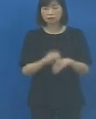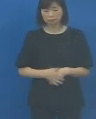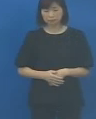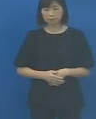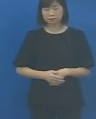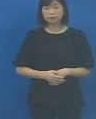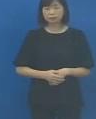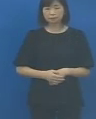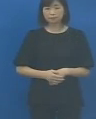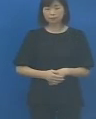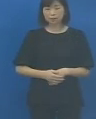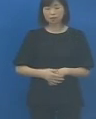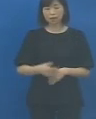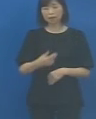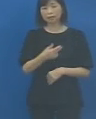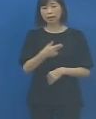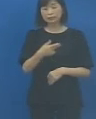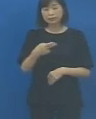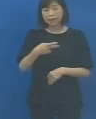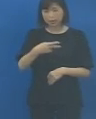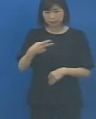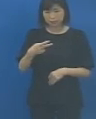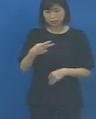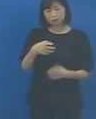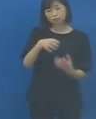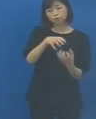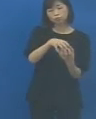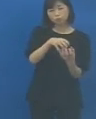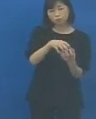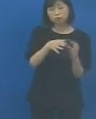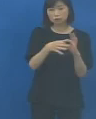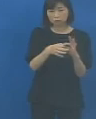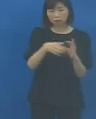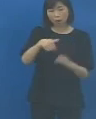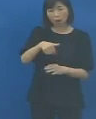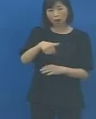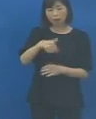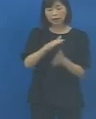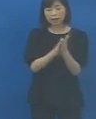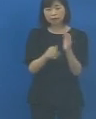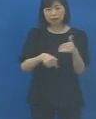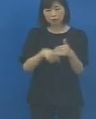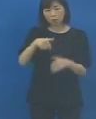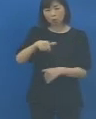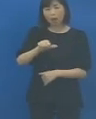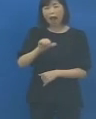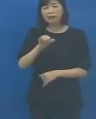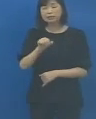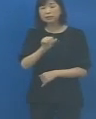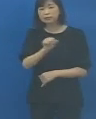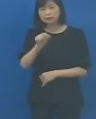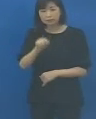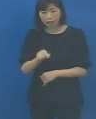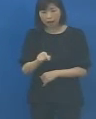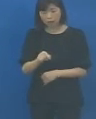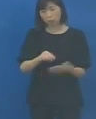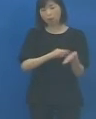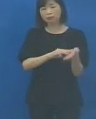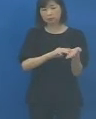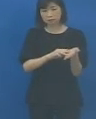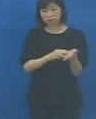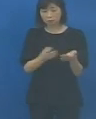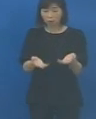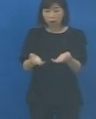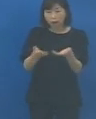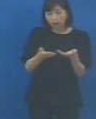ール、につきまして、県内のファイザーワクチンの配分量が、示されました。私ども